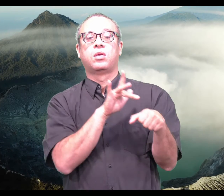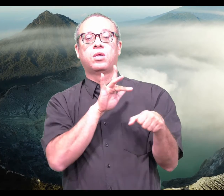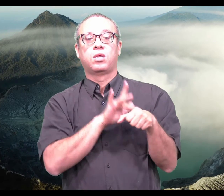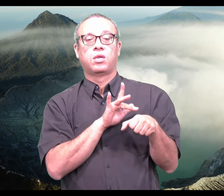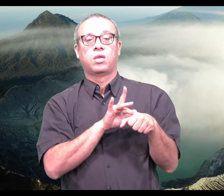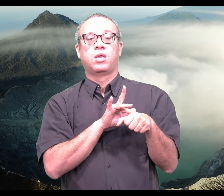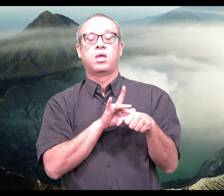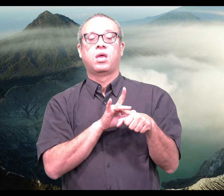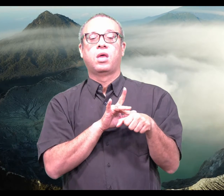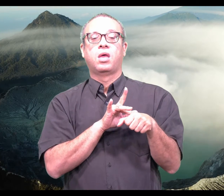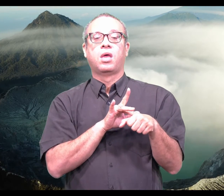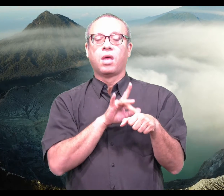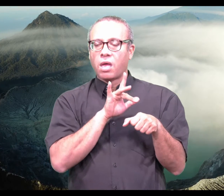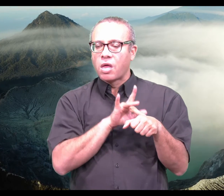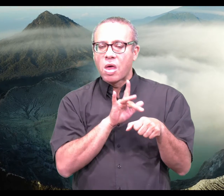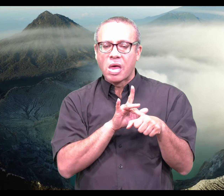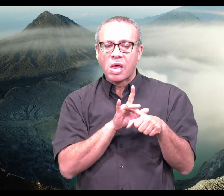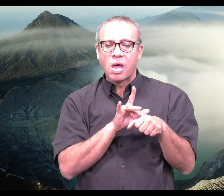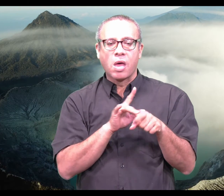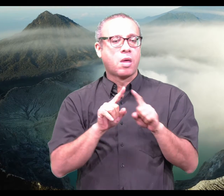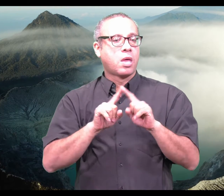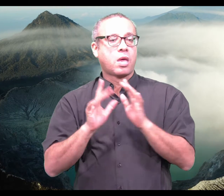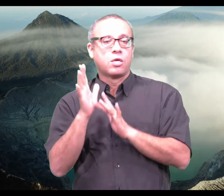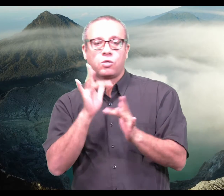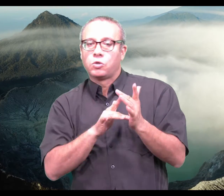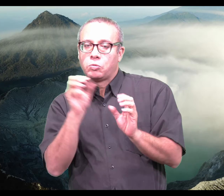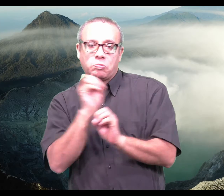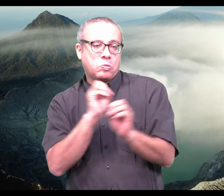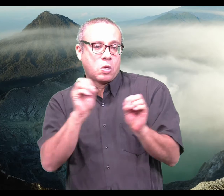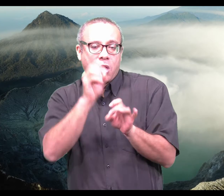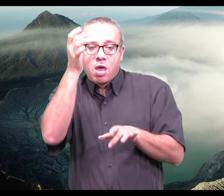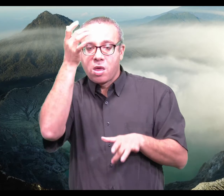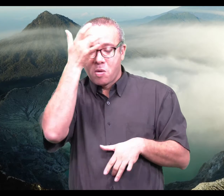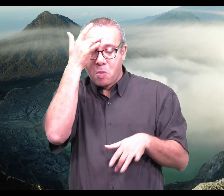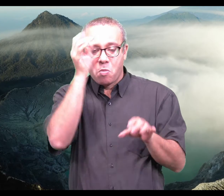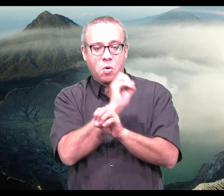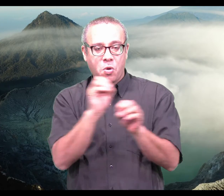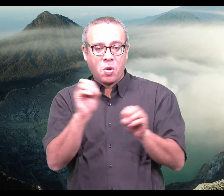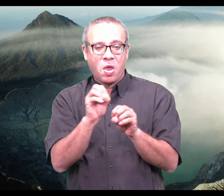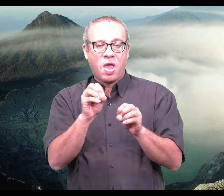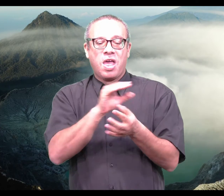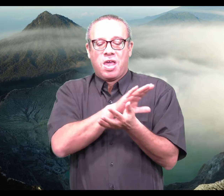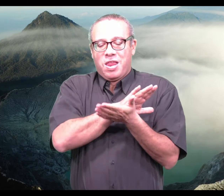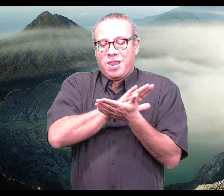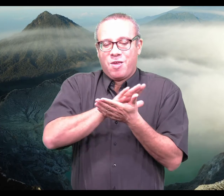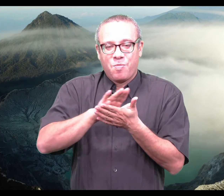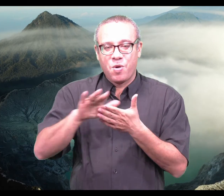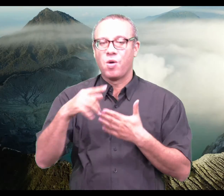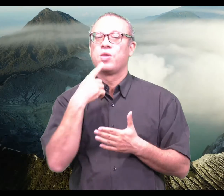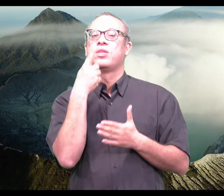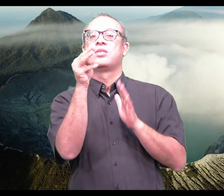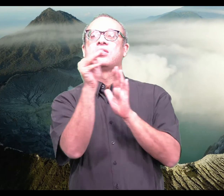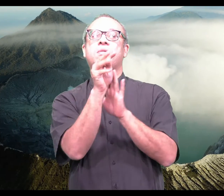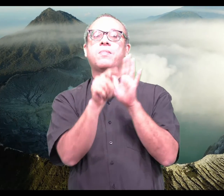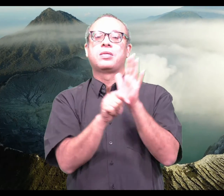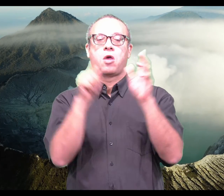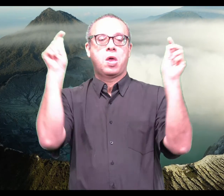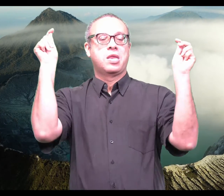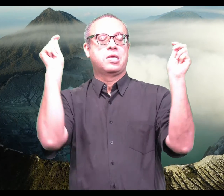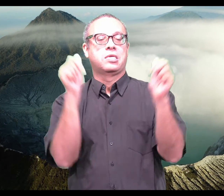vez de contaminarse ceremonialmente con el contacto, más bien hizo que el leproso quedara purificado. Dice Mateo que al instante